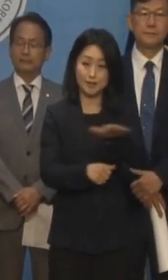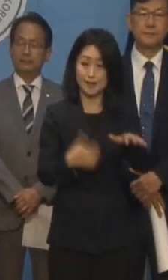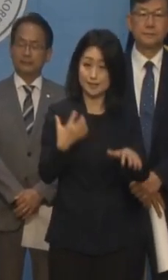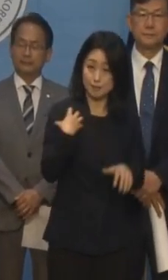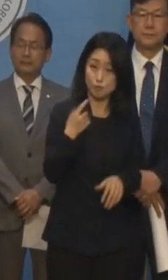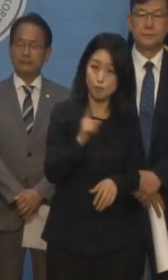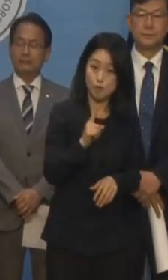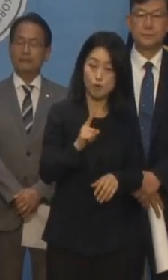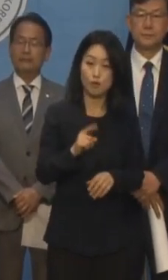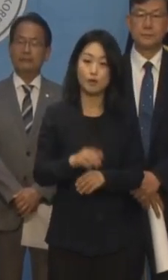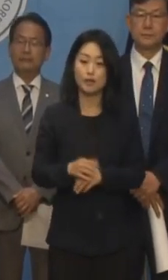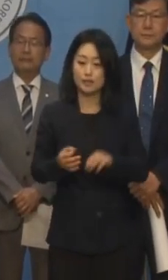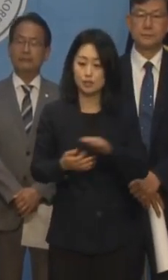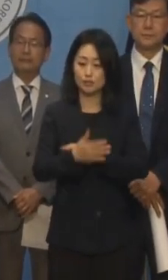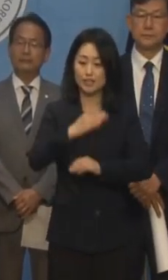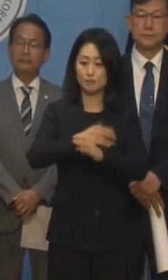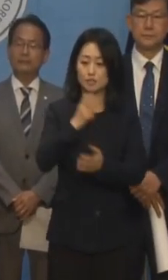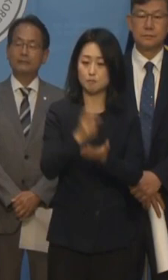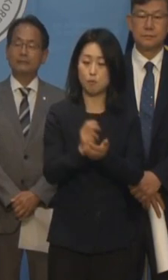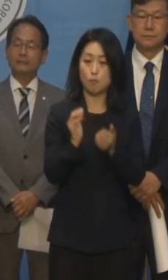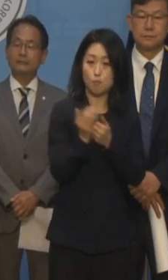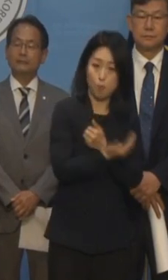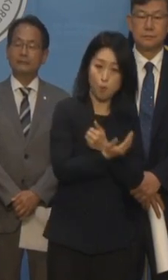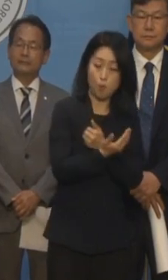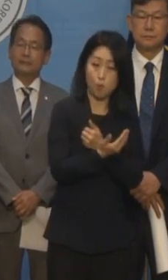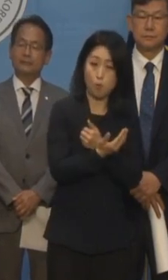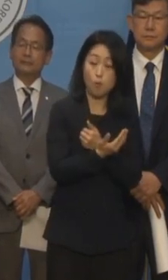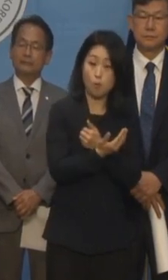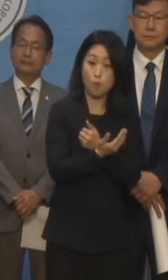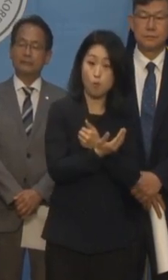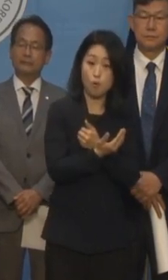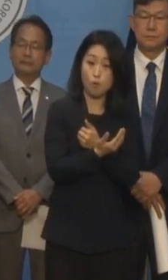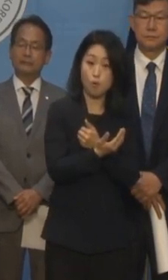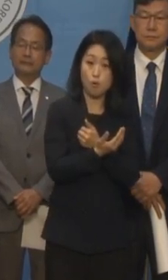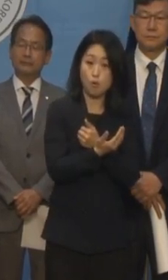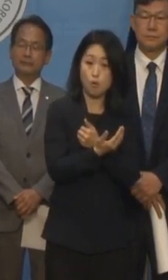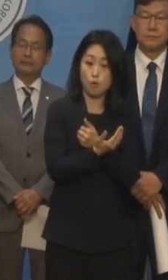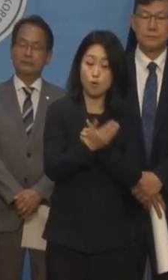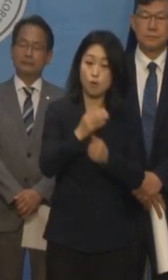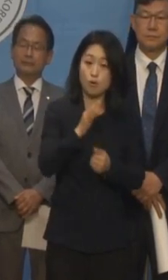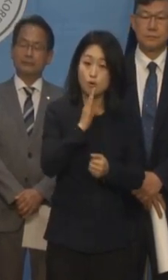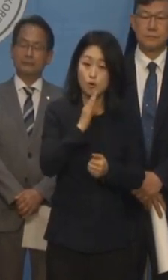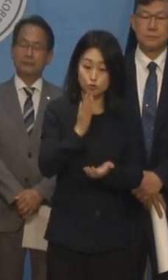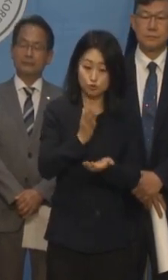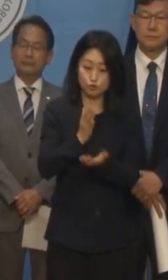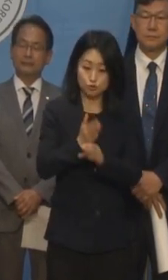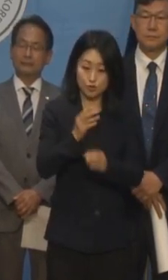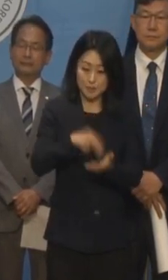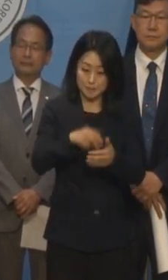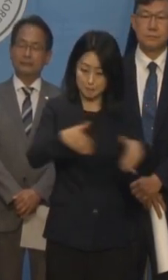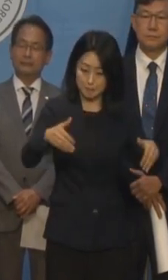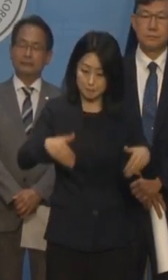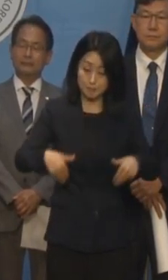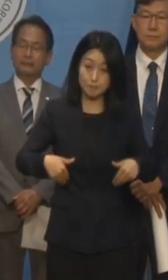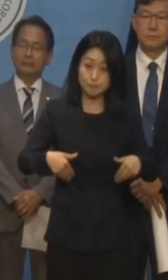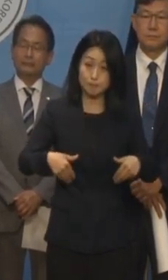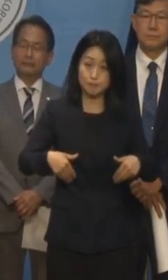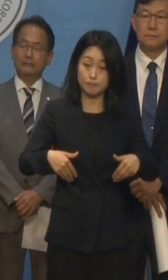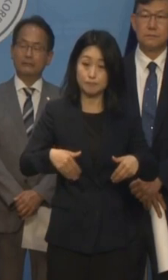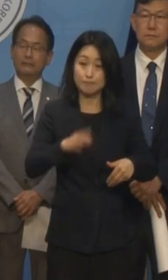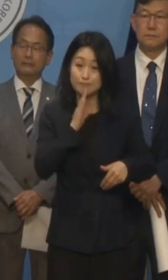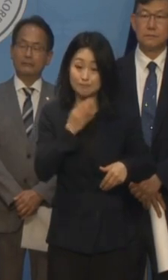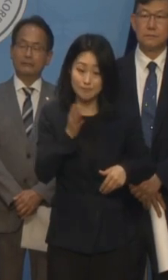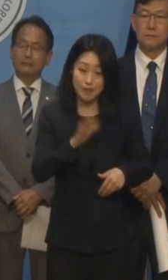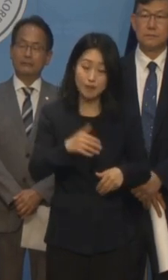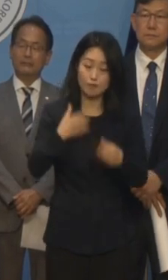책무인 청탁금지법 수호와 정치적 중립성을 외면하며 노골적으로 법을